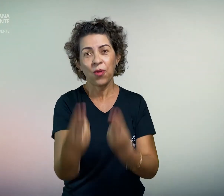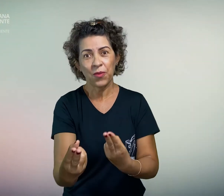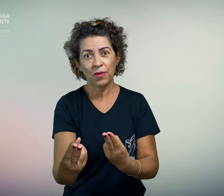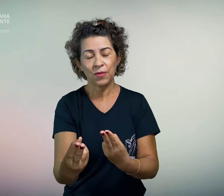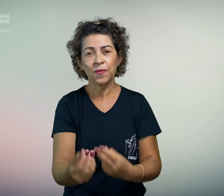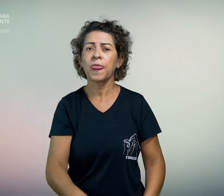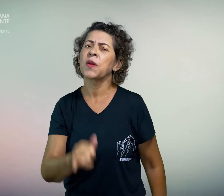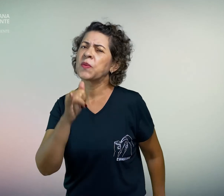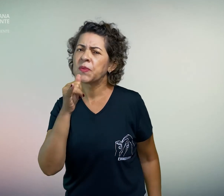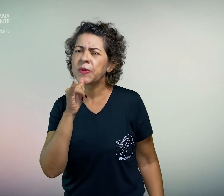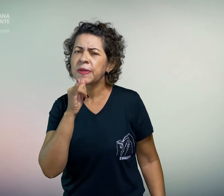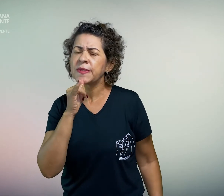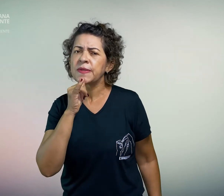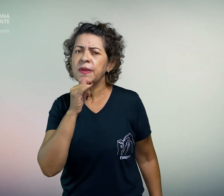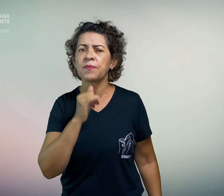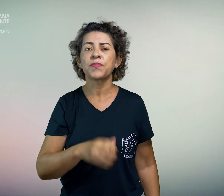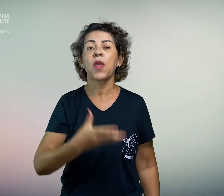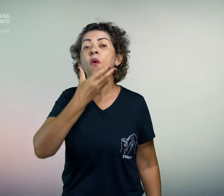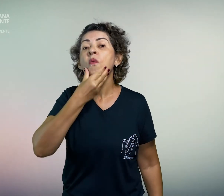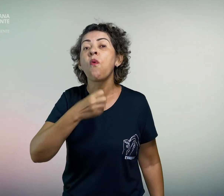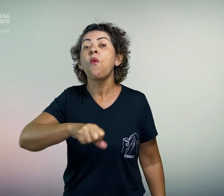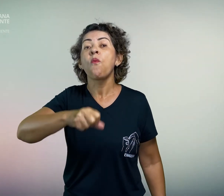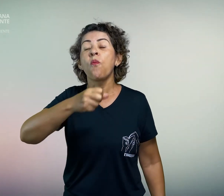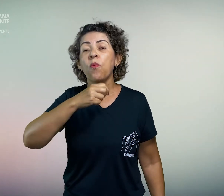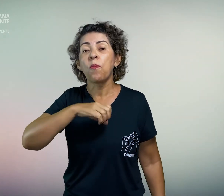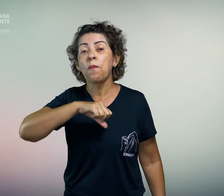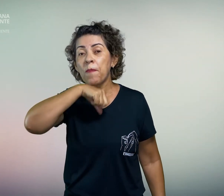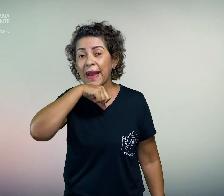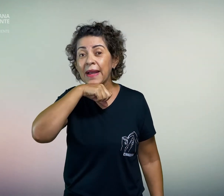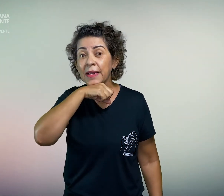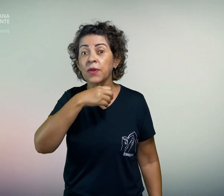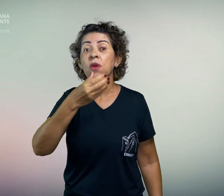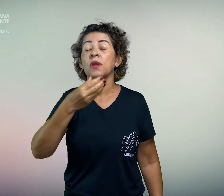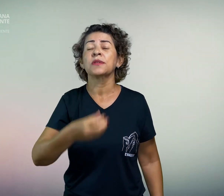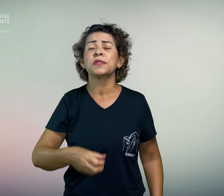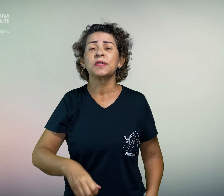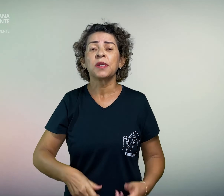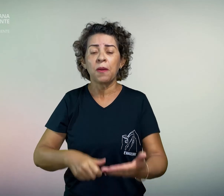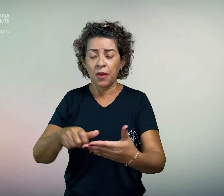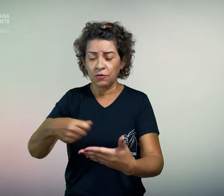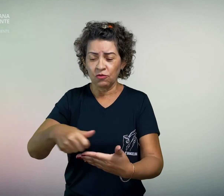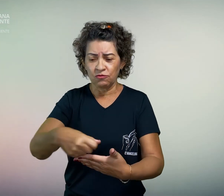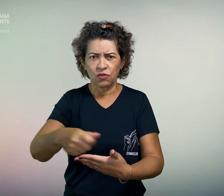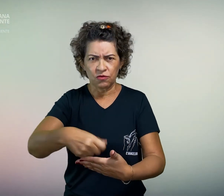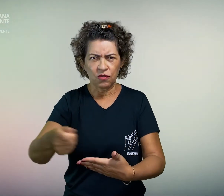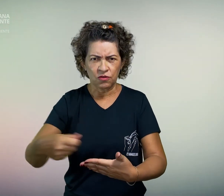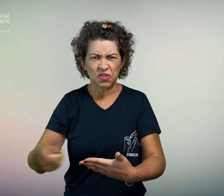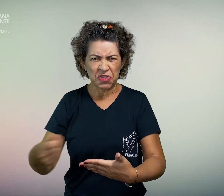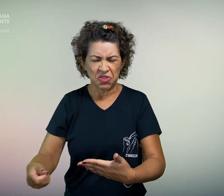Um pai que bebe e gasta seu dinheiro em jogos trará consequências de